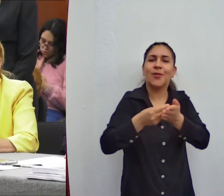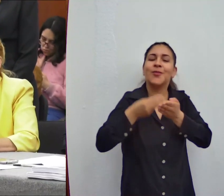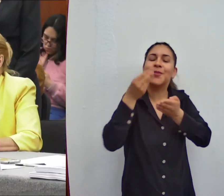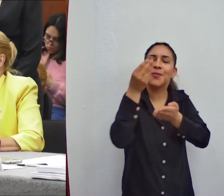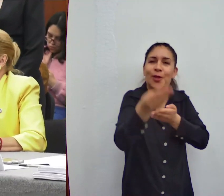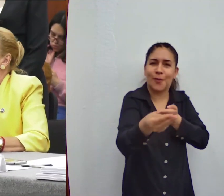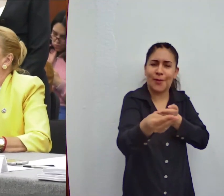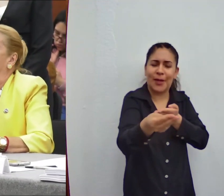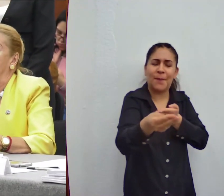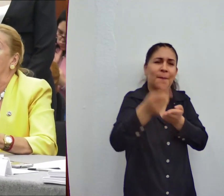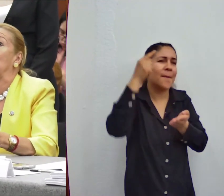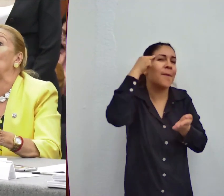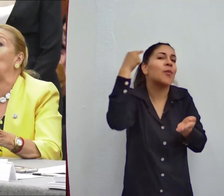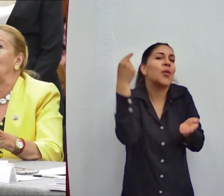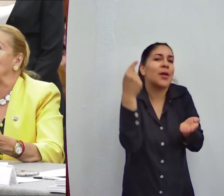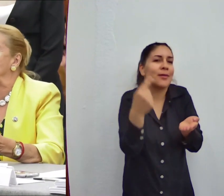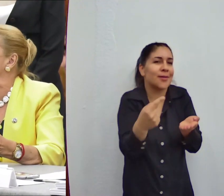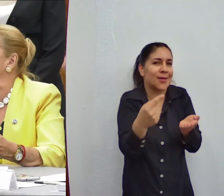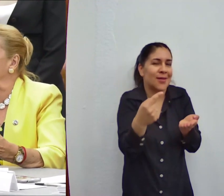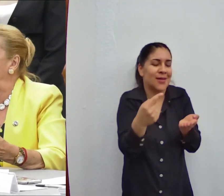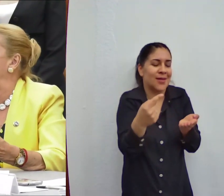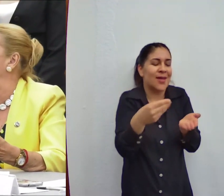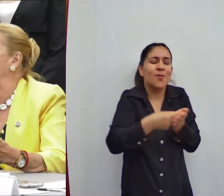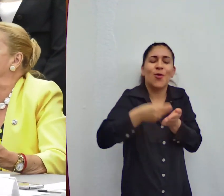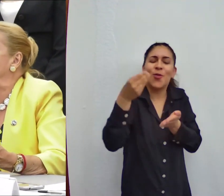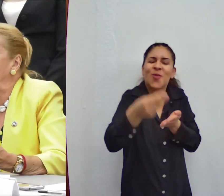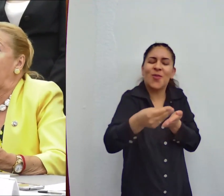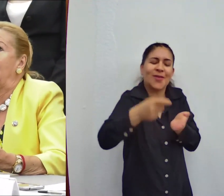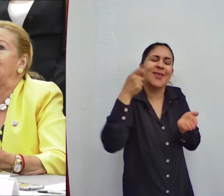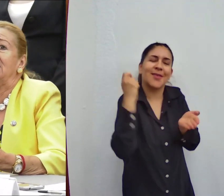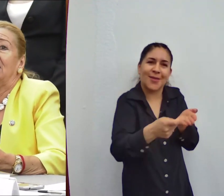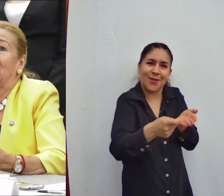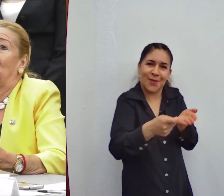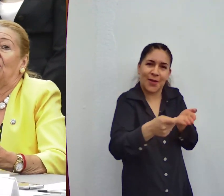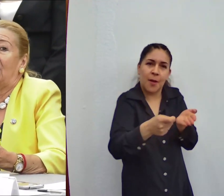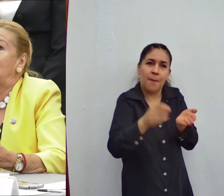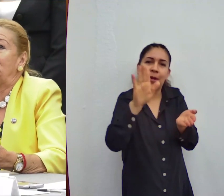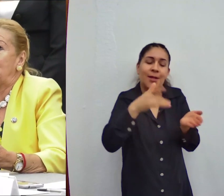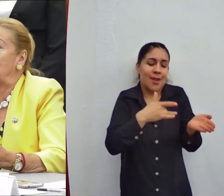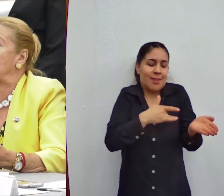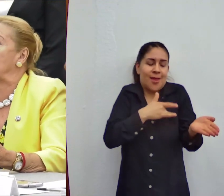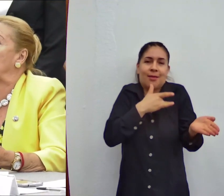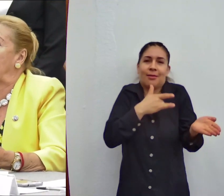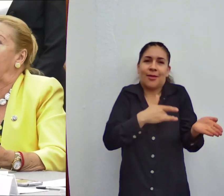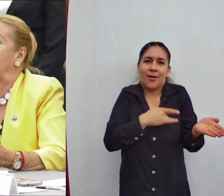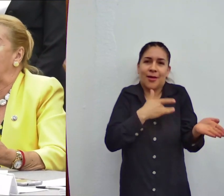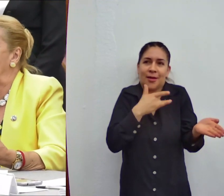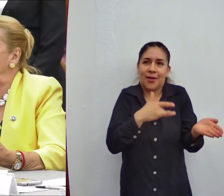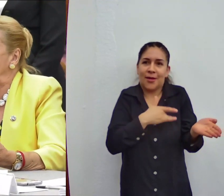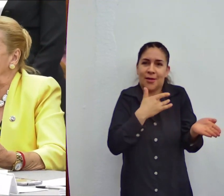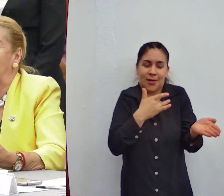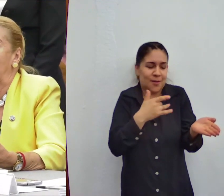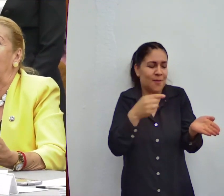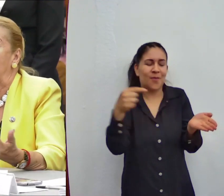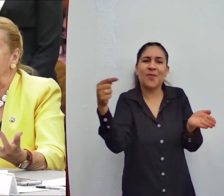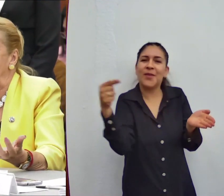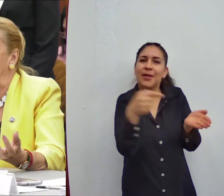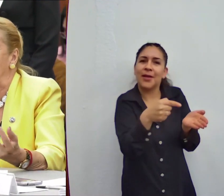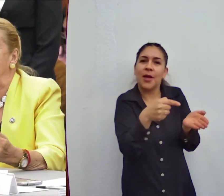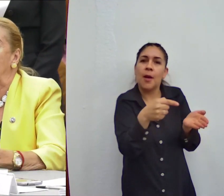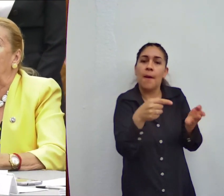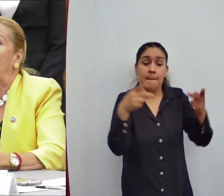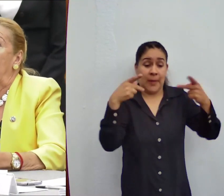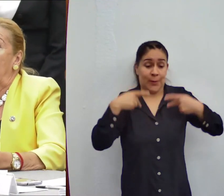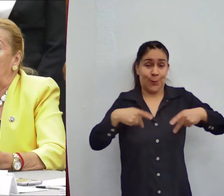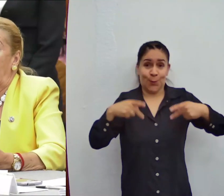credencialización yendo a los lugares donde las personas no tienen la capacidad de